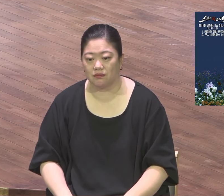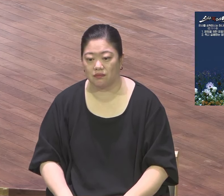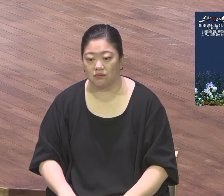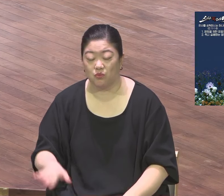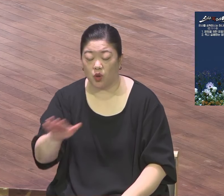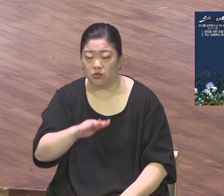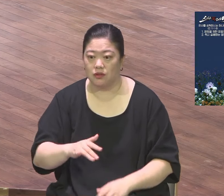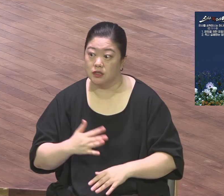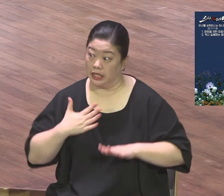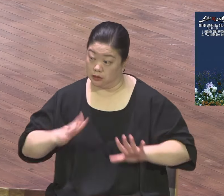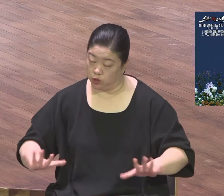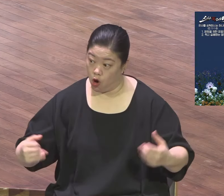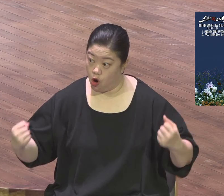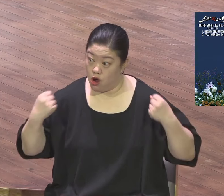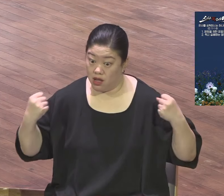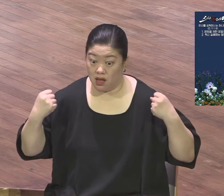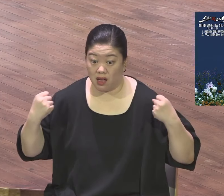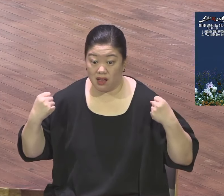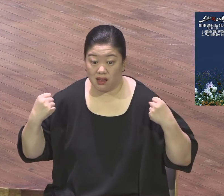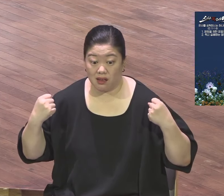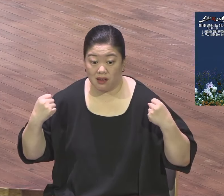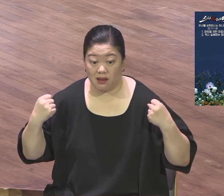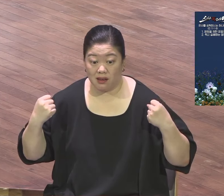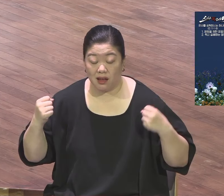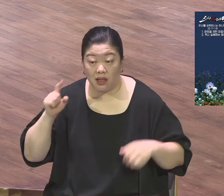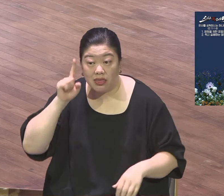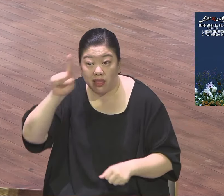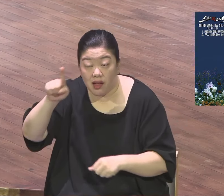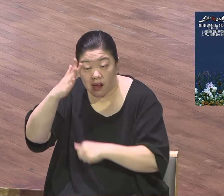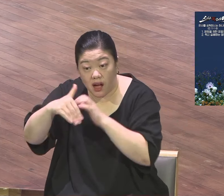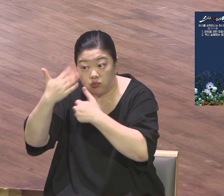그 장담 못해요. 내일을 모르는 겁니다. 내일.